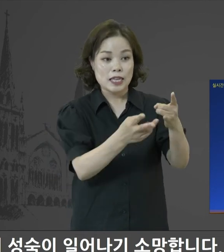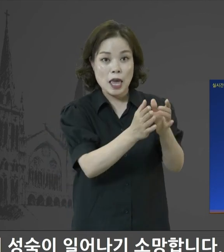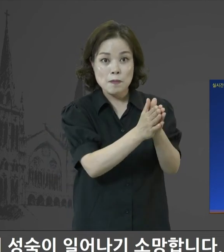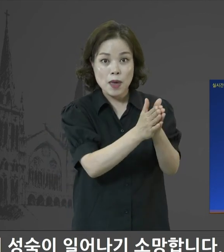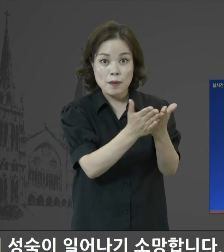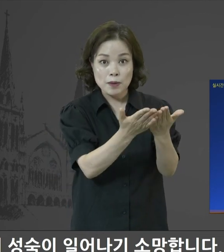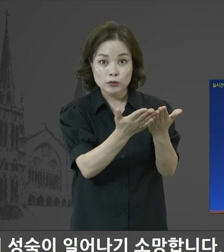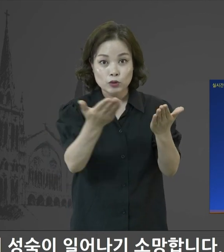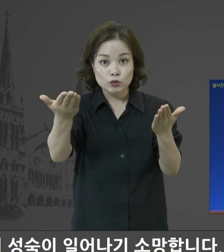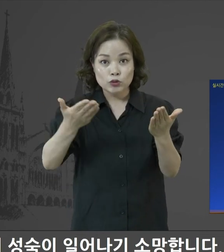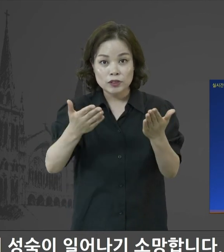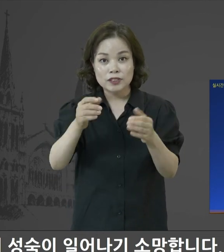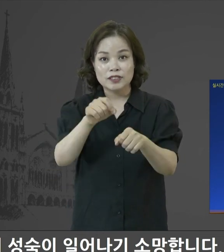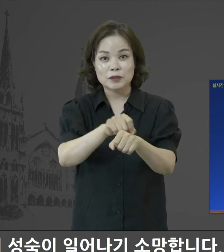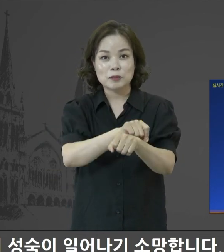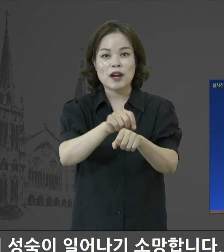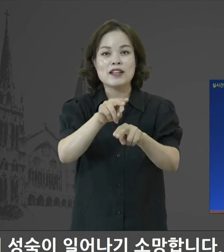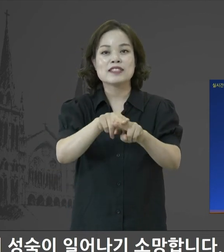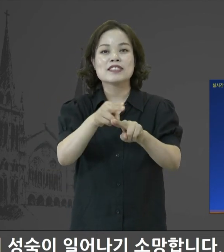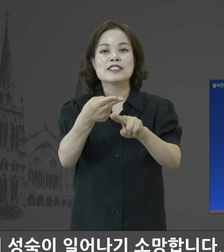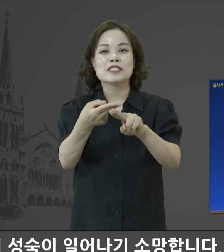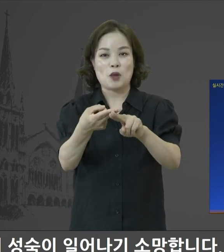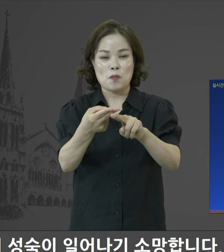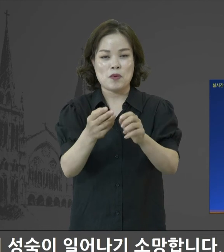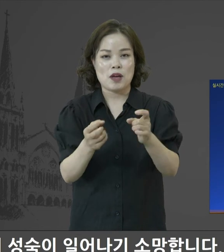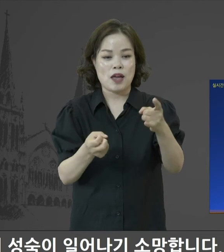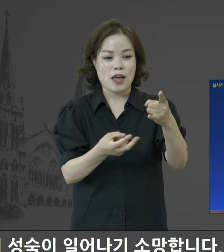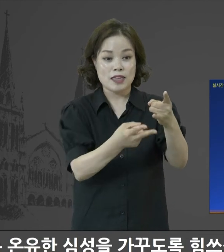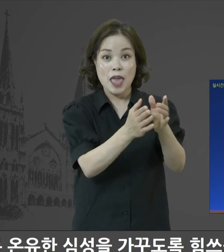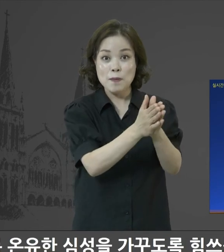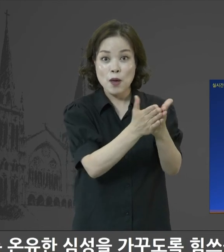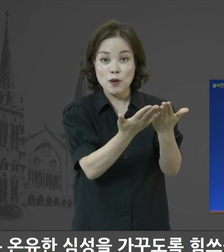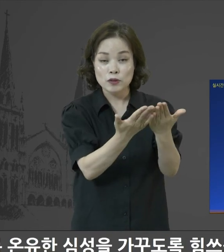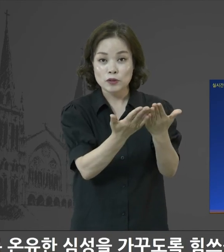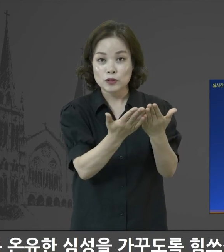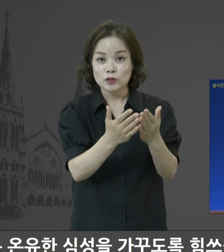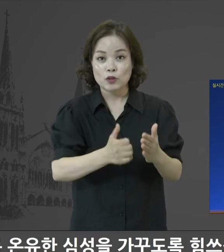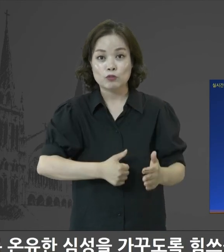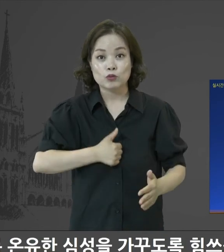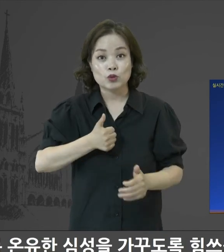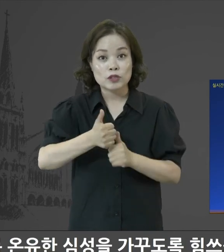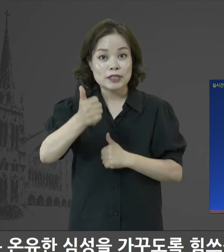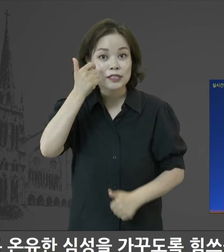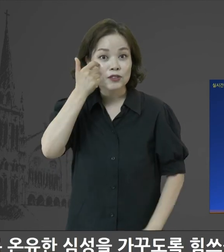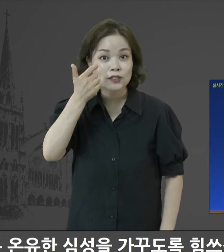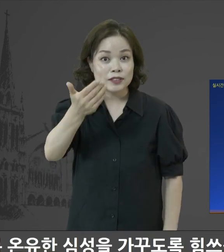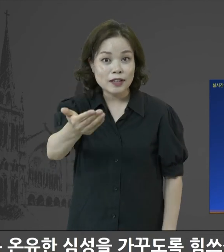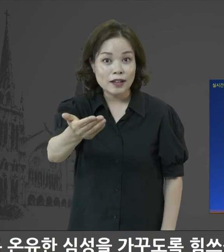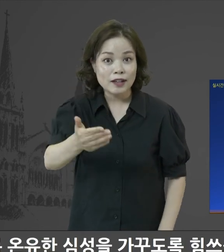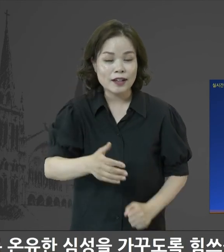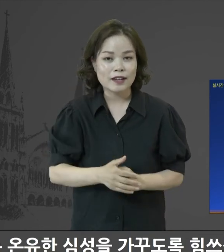특별히 주는 선물이 하나 더 있습니다. 에베소서는 어떻게 분노를 이기냐면,